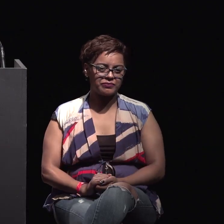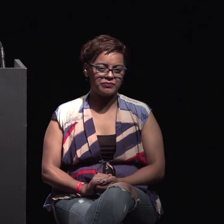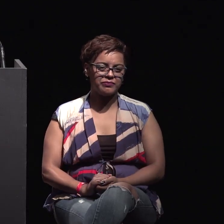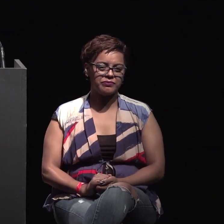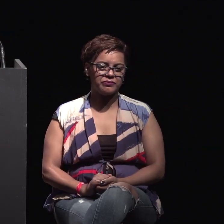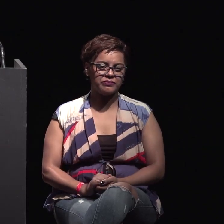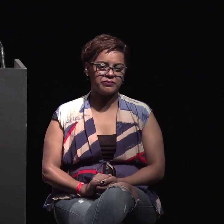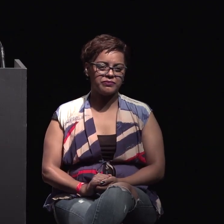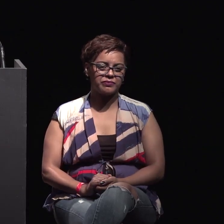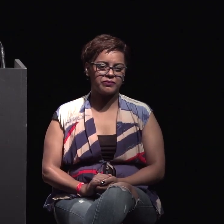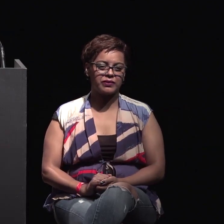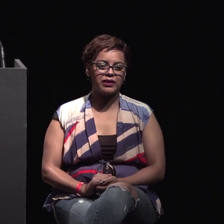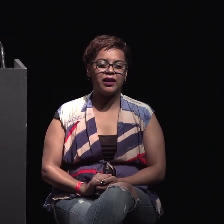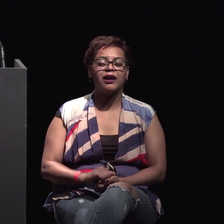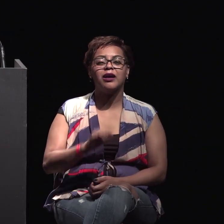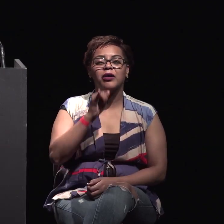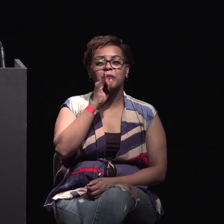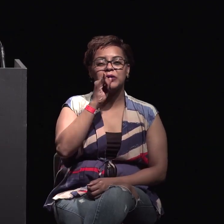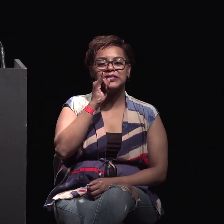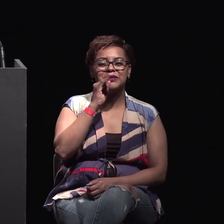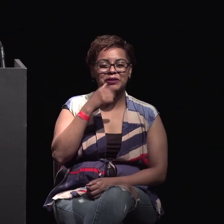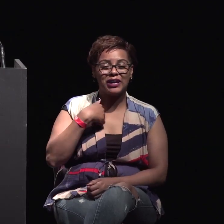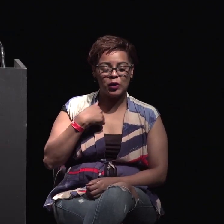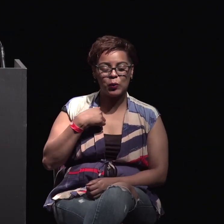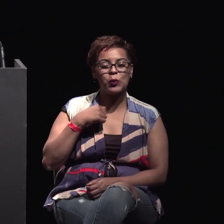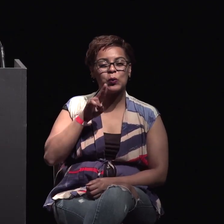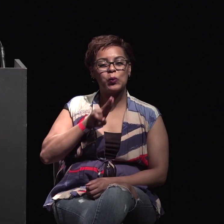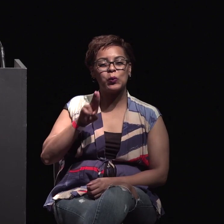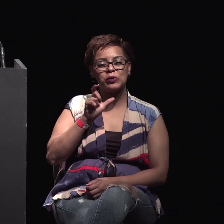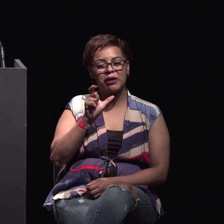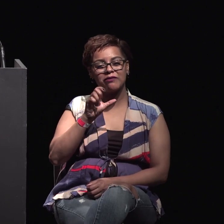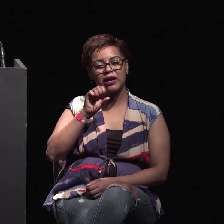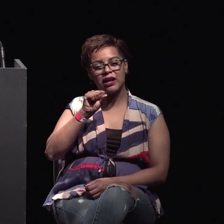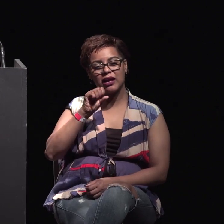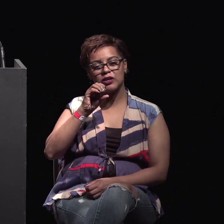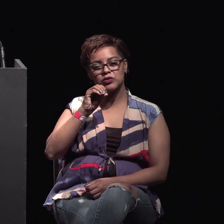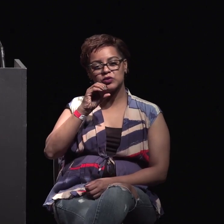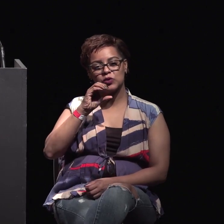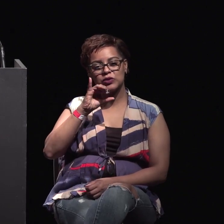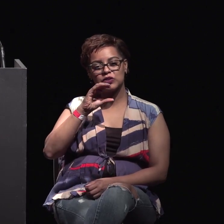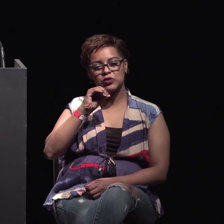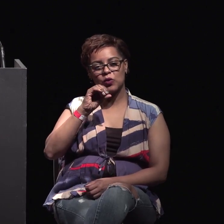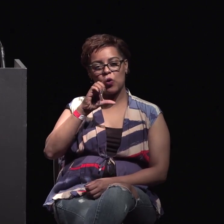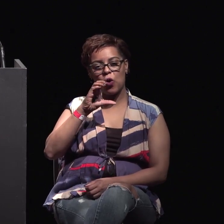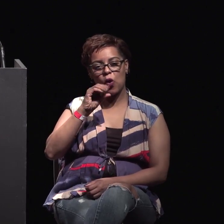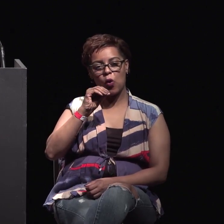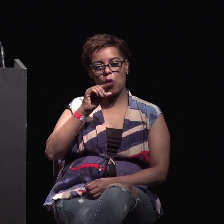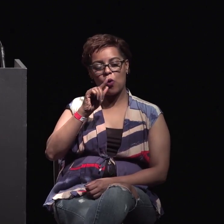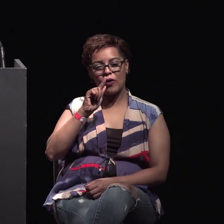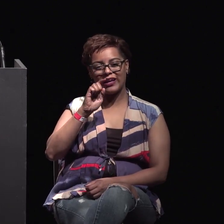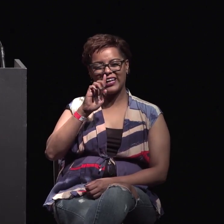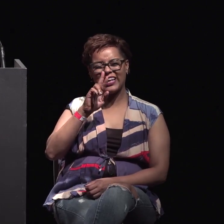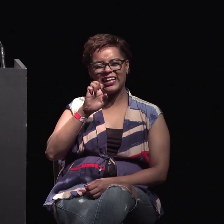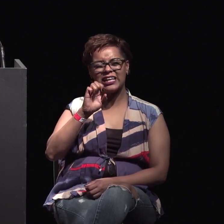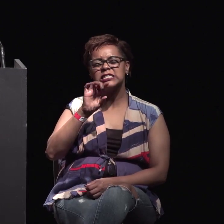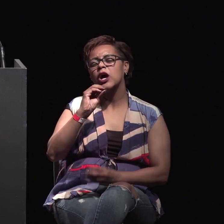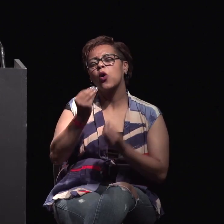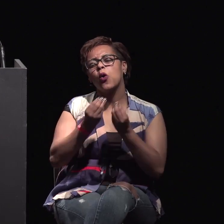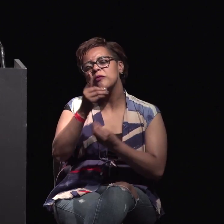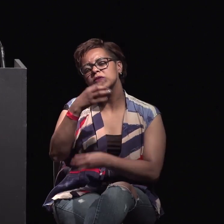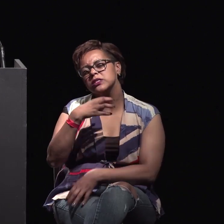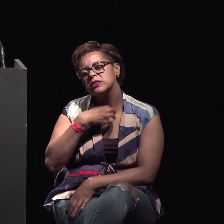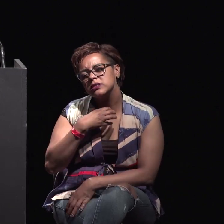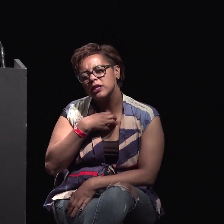questões que eu chamo de sociologuês, né? Como é ser uma escritora negra? Como você se sente como escritora